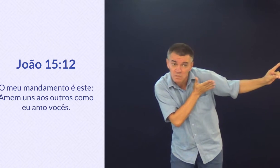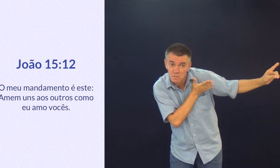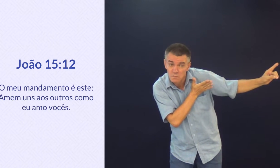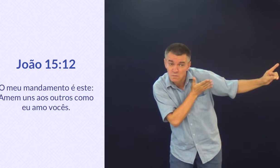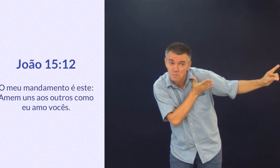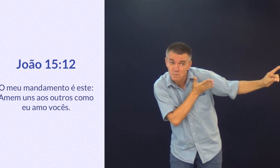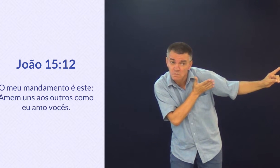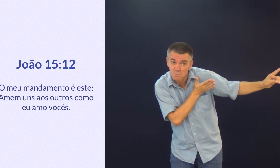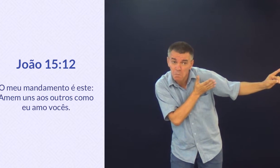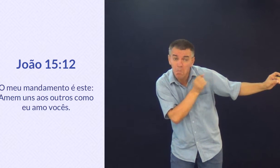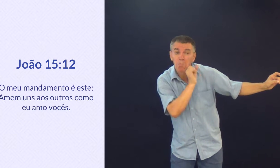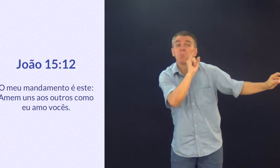certo isso